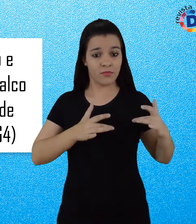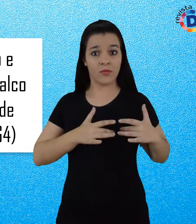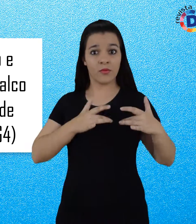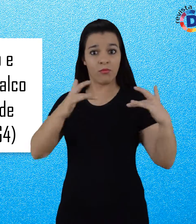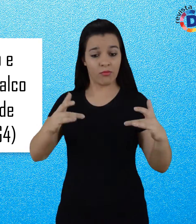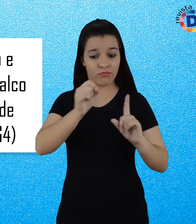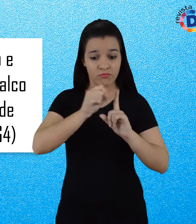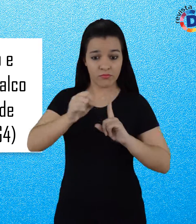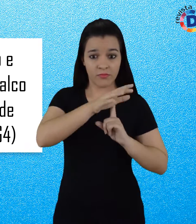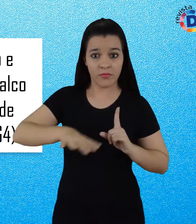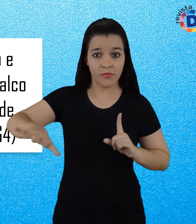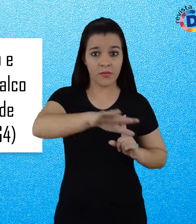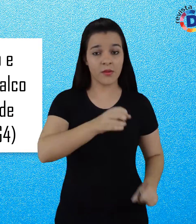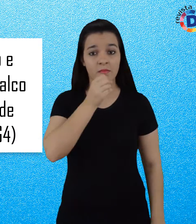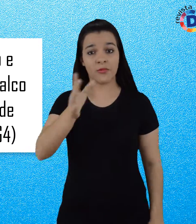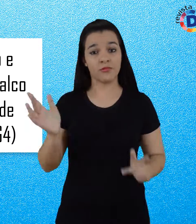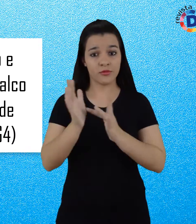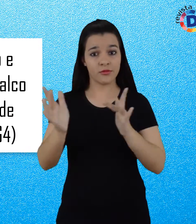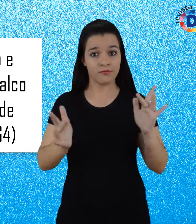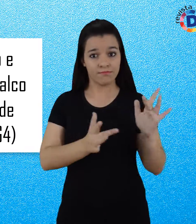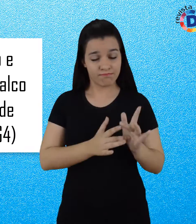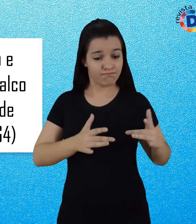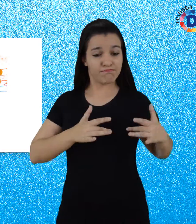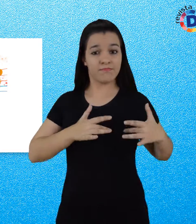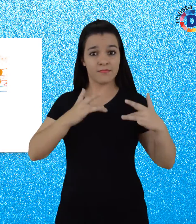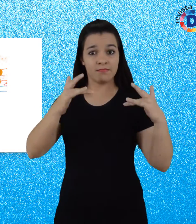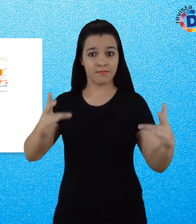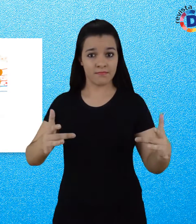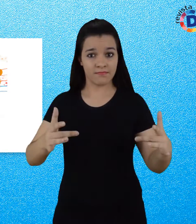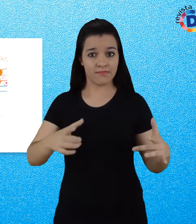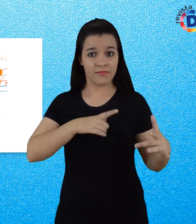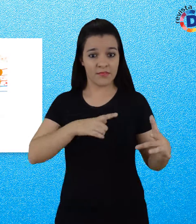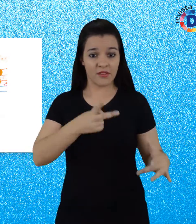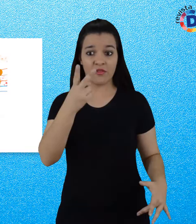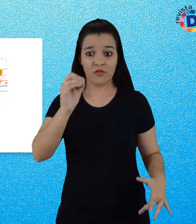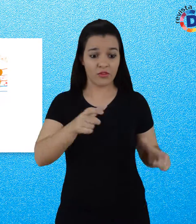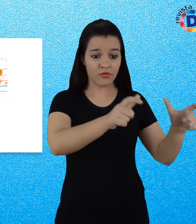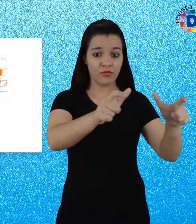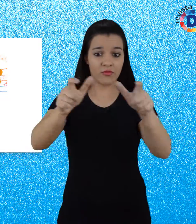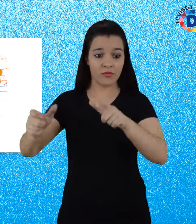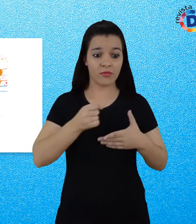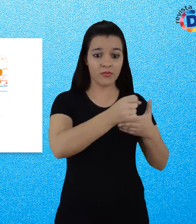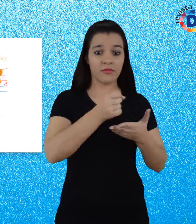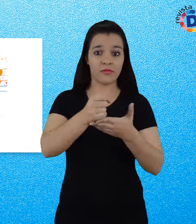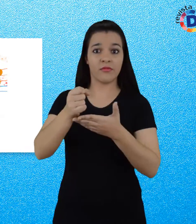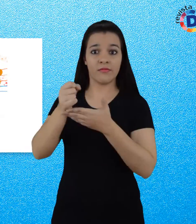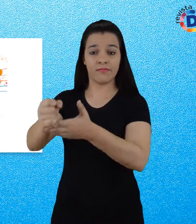Empreendimento. A ONG Social Bom Jesus é uma instituição filantrópica com mais de